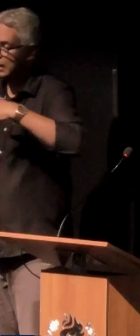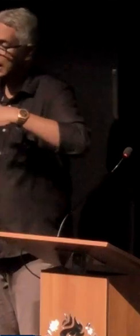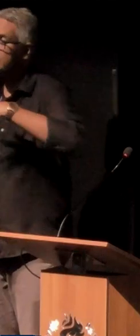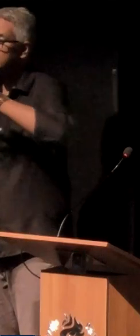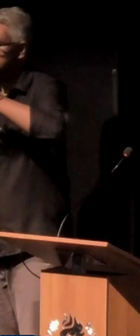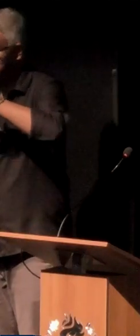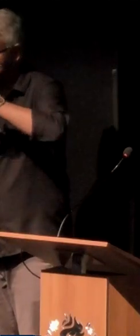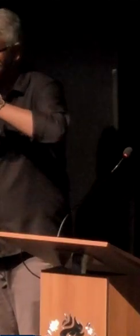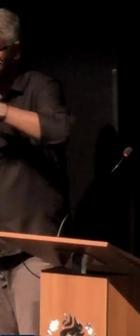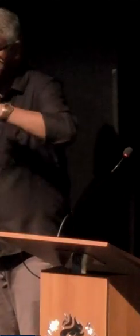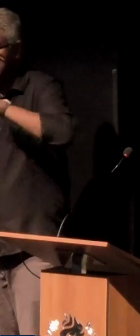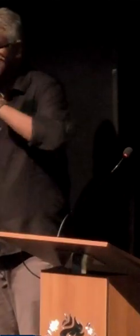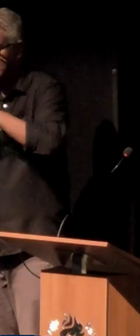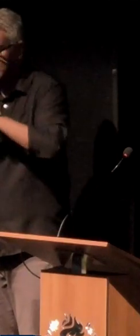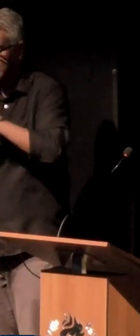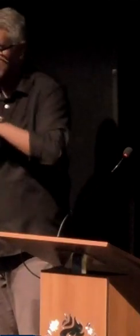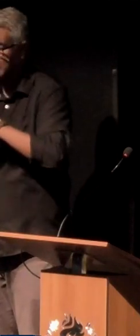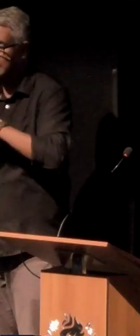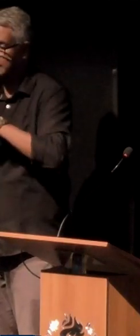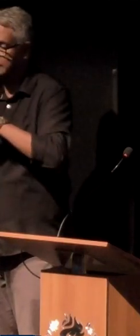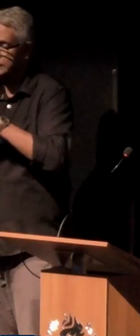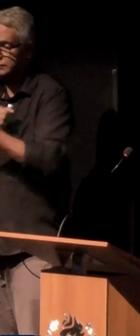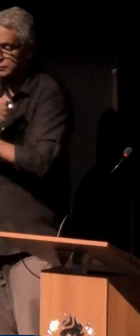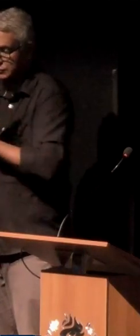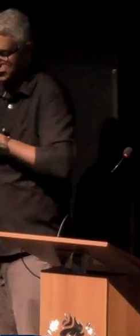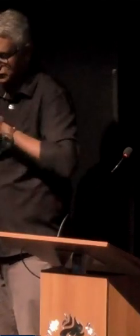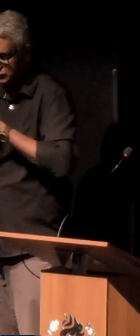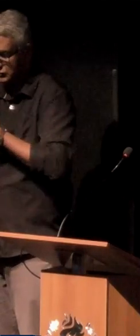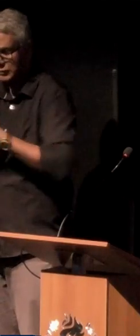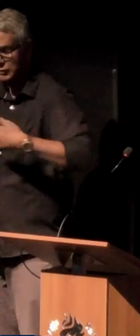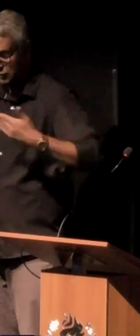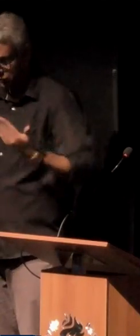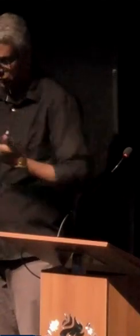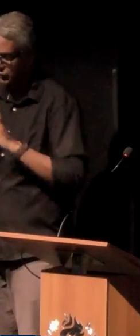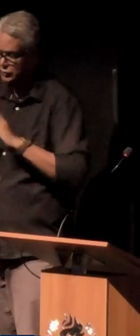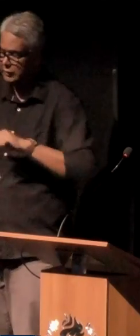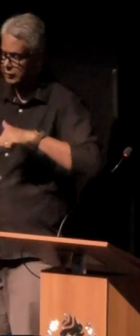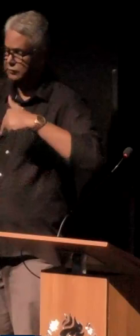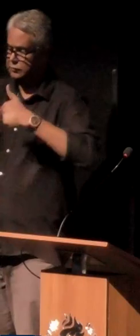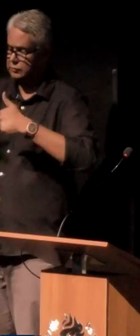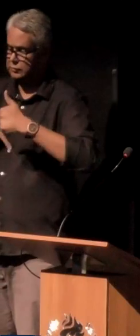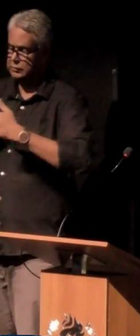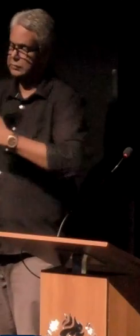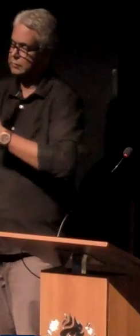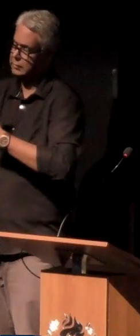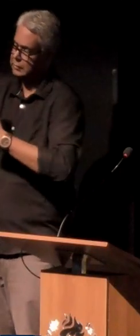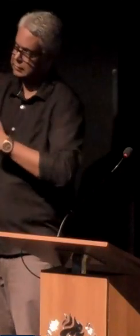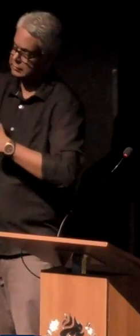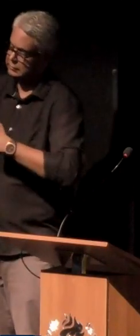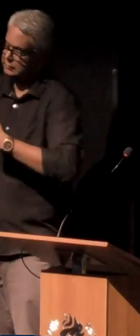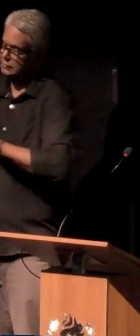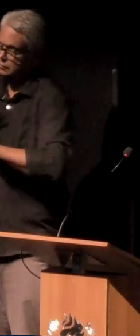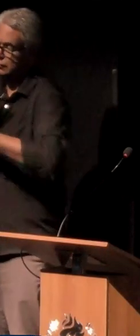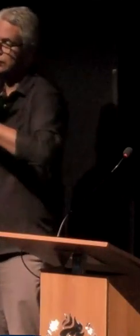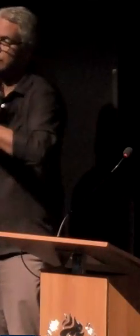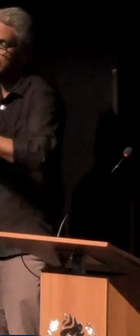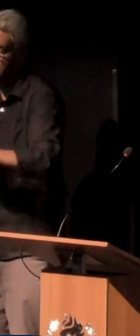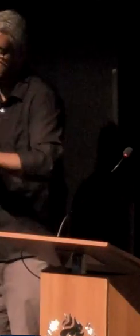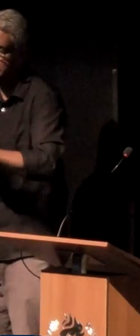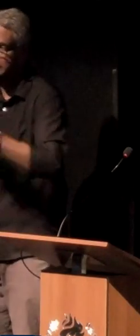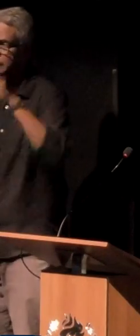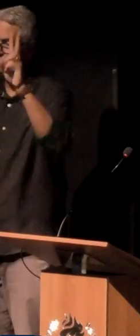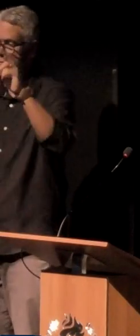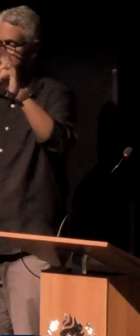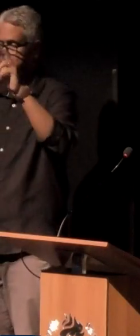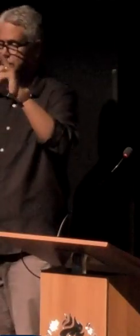lei de diretrizes e bases né na LDB então atualmente a nossa bncc traz lá a i am comum dos temas